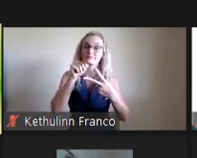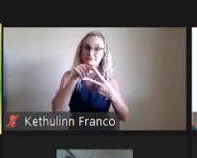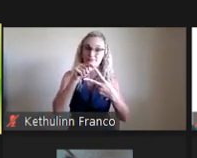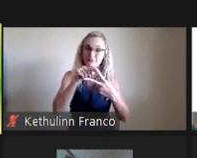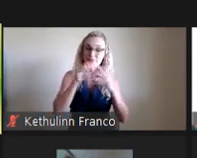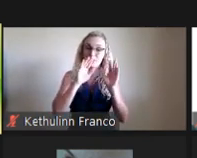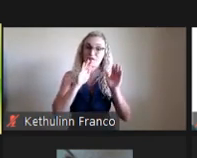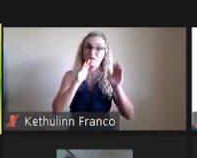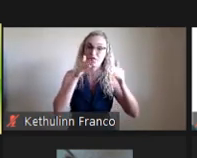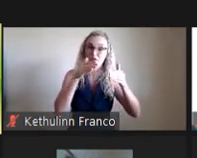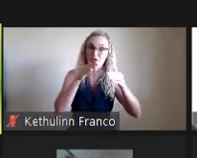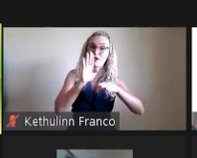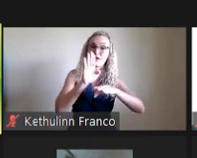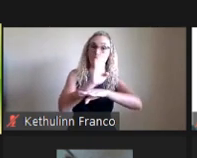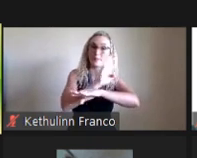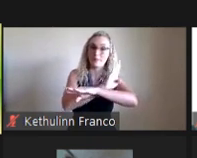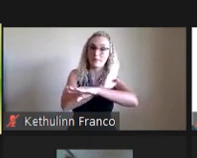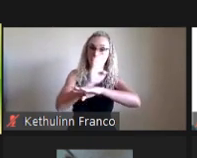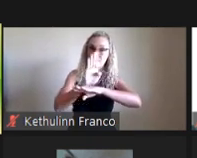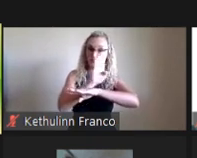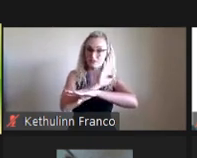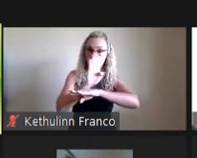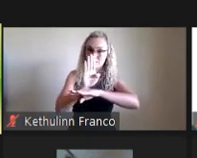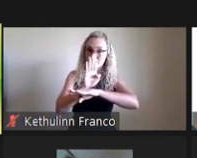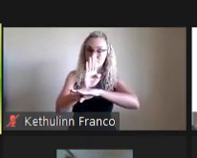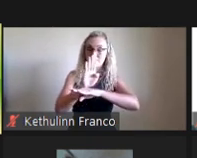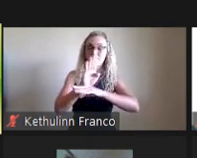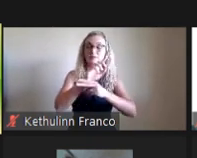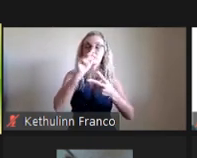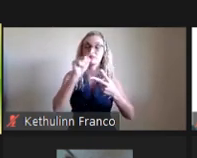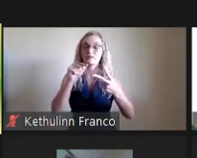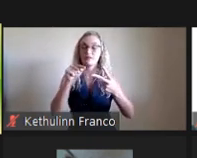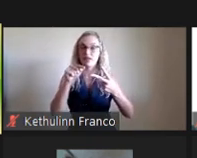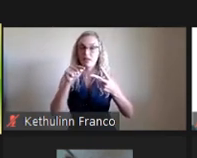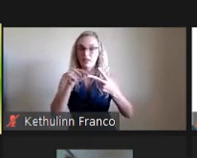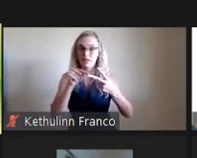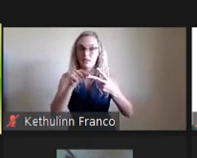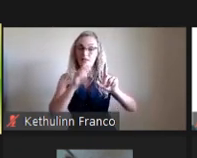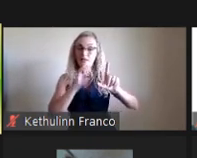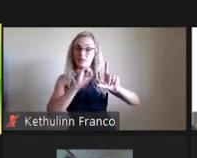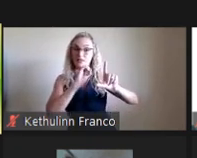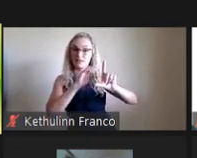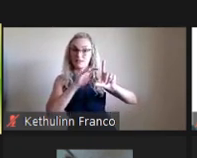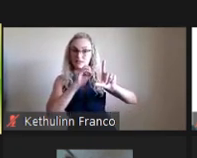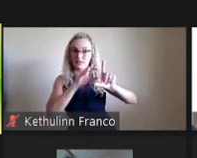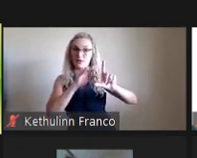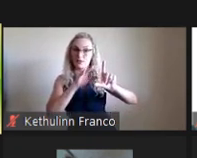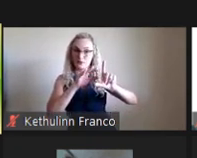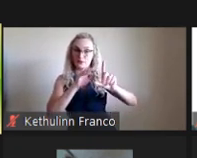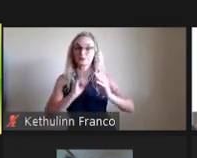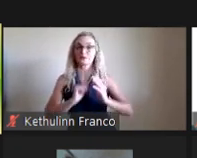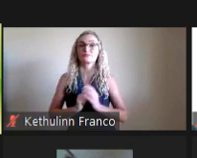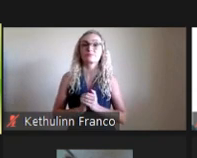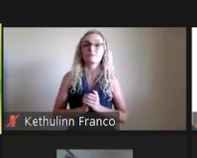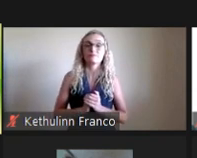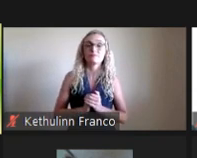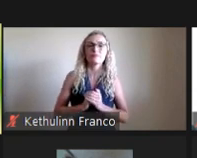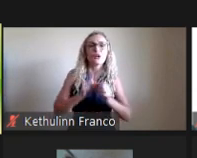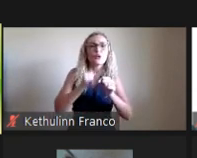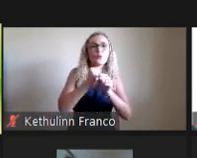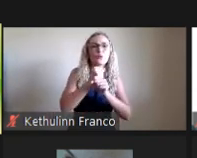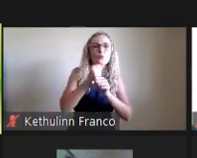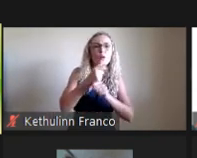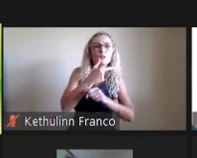do decreto de 2005, que regulamentou a língua de sinais no Brasil. Logo já em